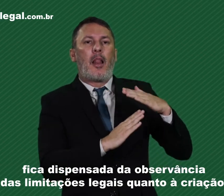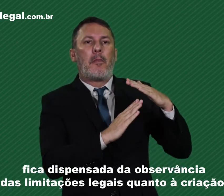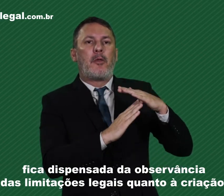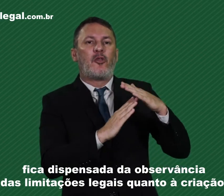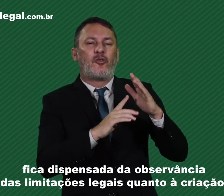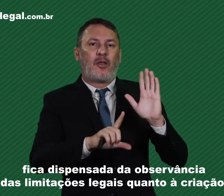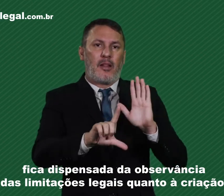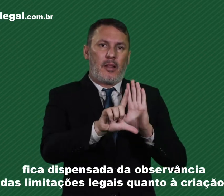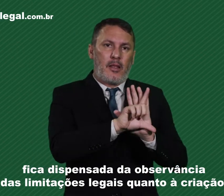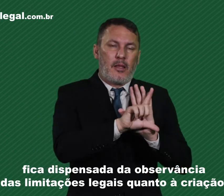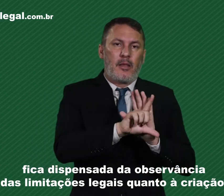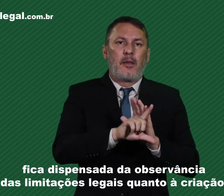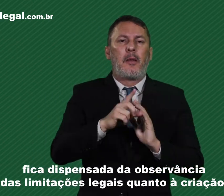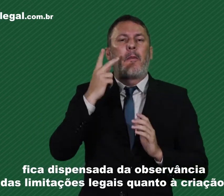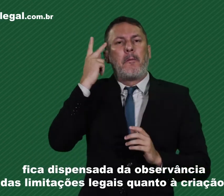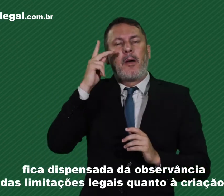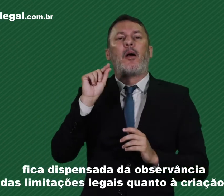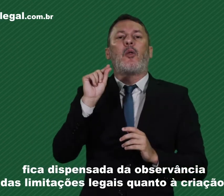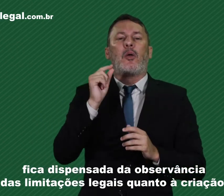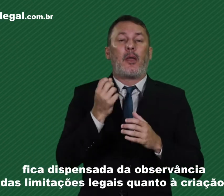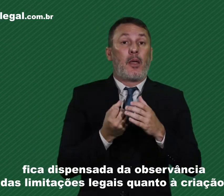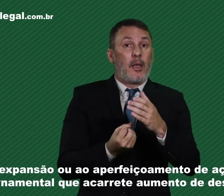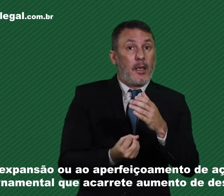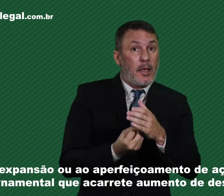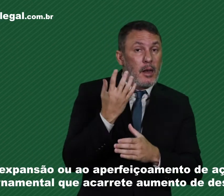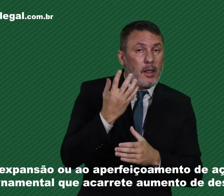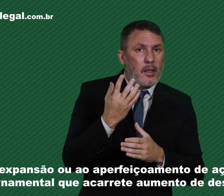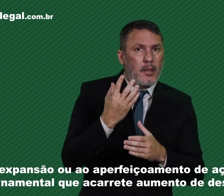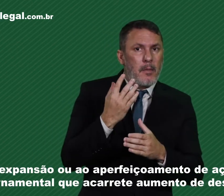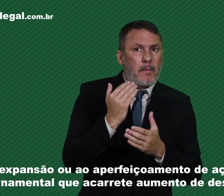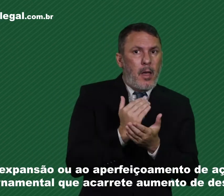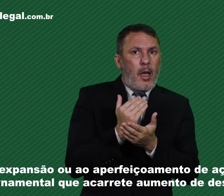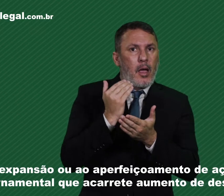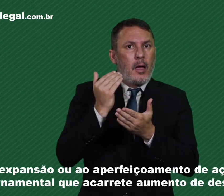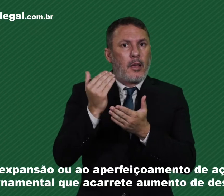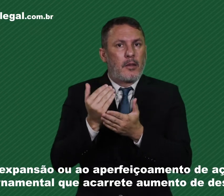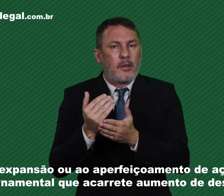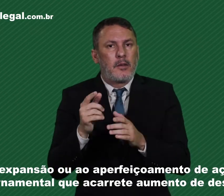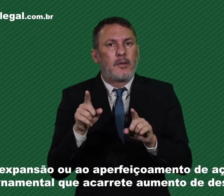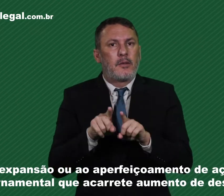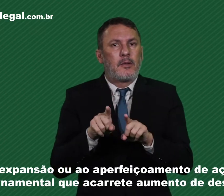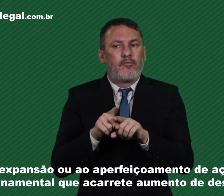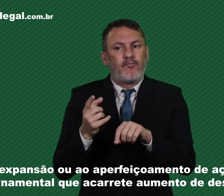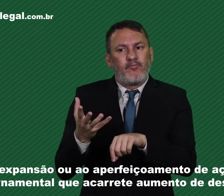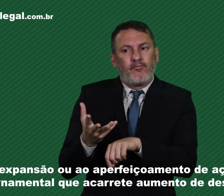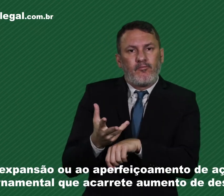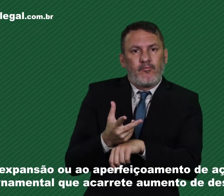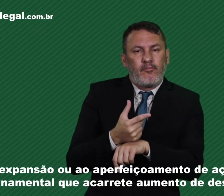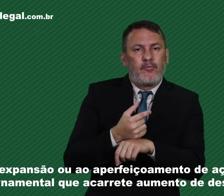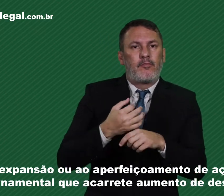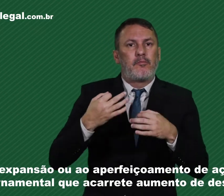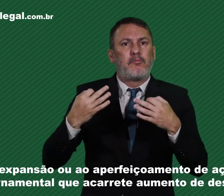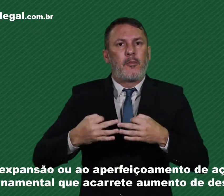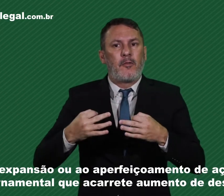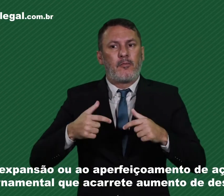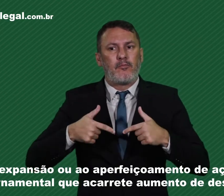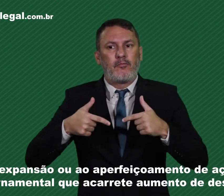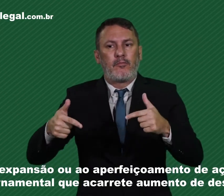limitações legais quanto à criação a expansão ou aperfeiçoamento de ação governamental